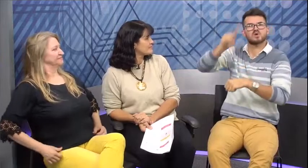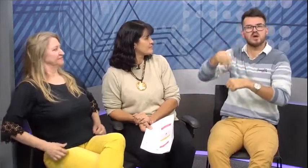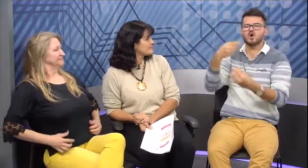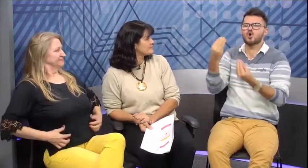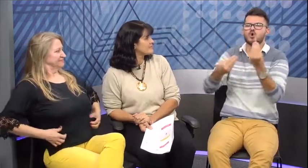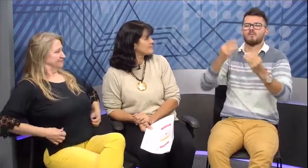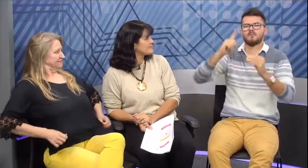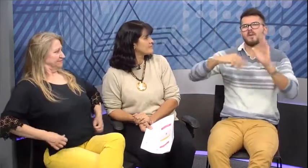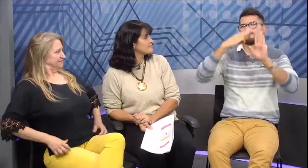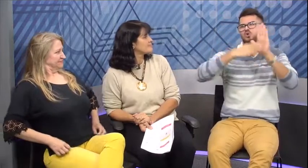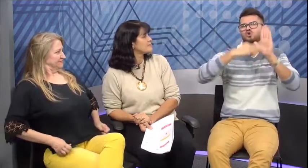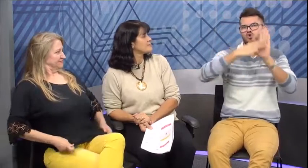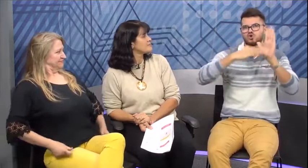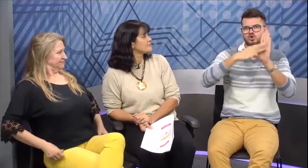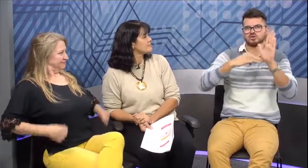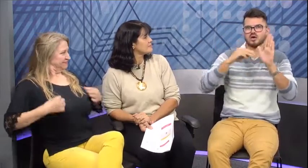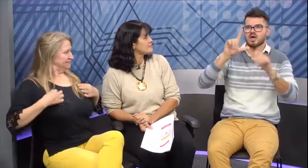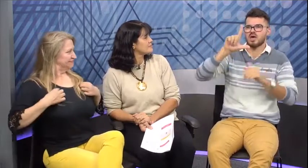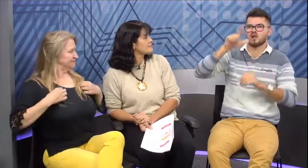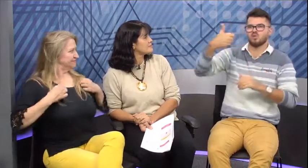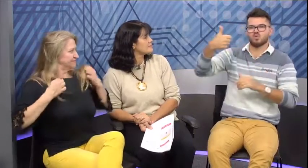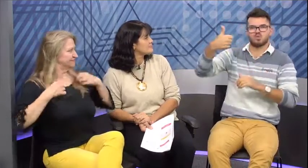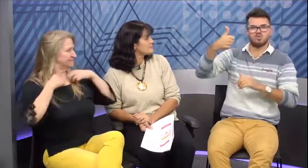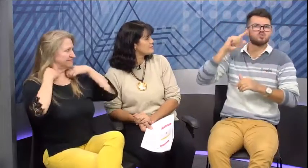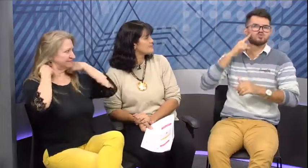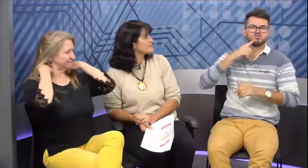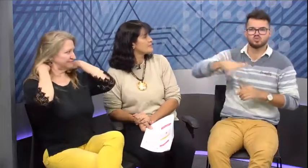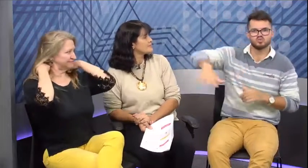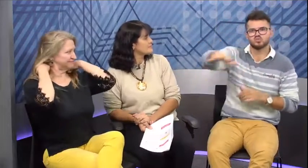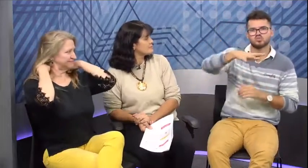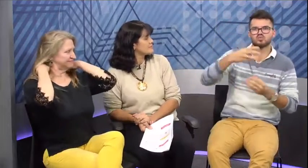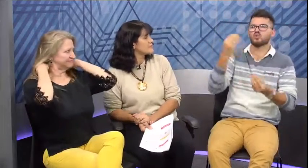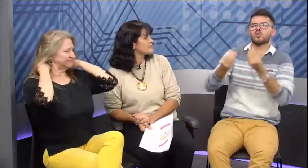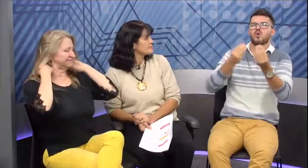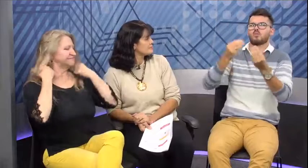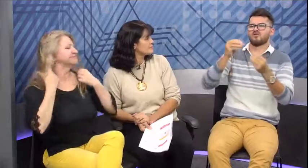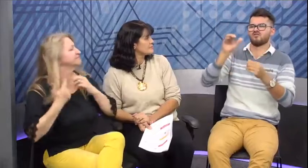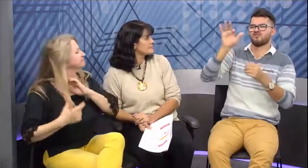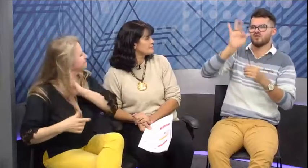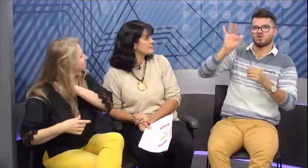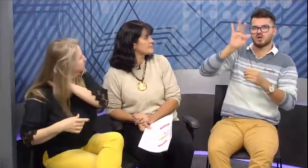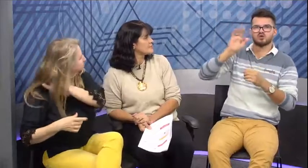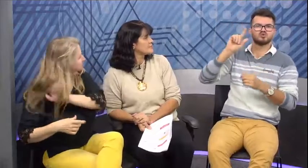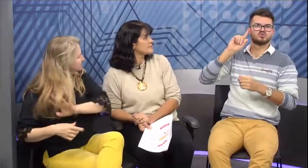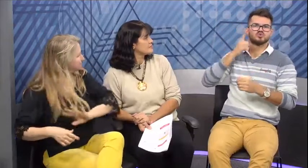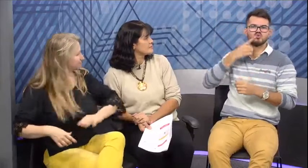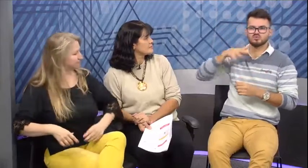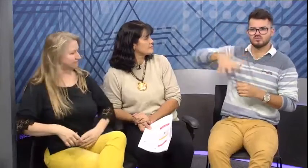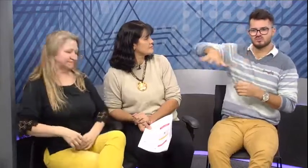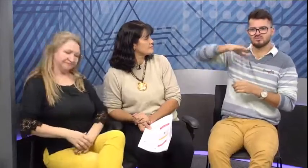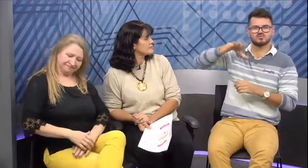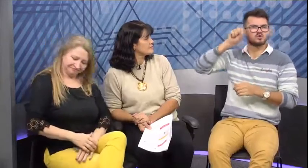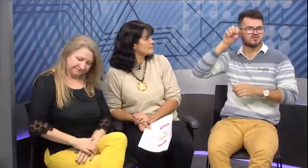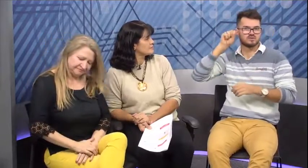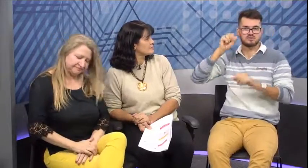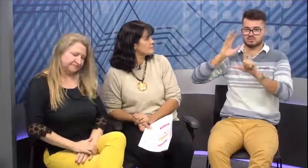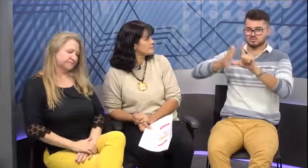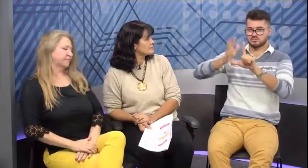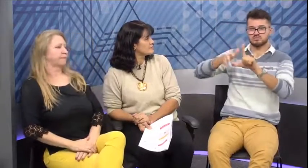também no mestrado é a respeito de metodologias para o ensino de língua portuguesa, né, como que o surdo, às vezes também